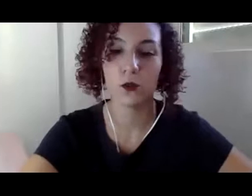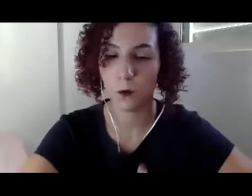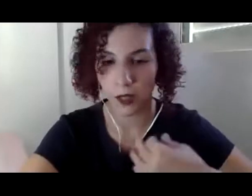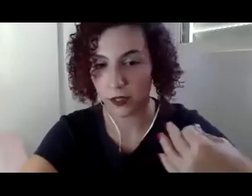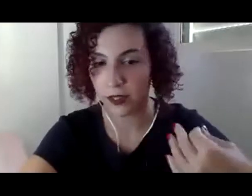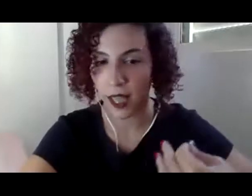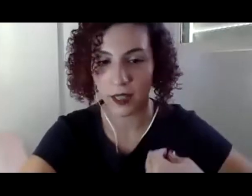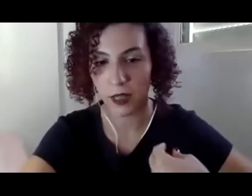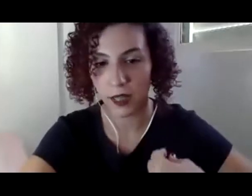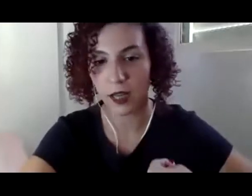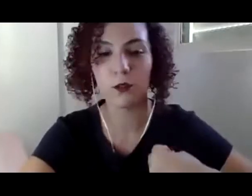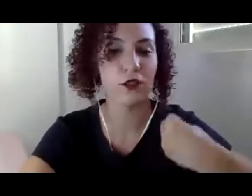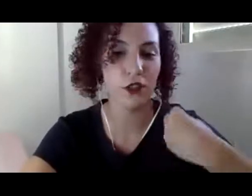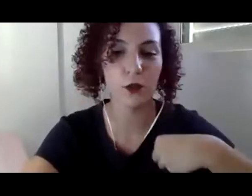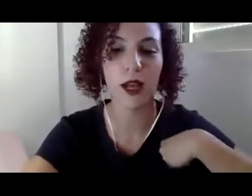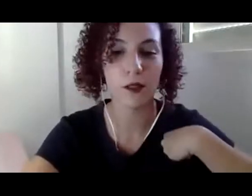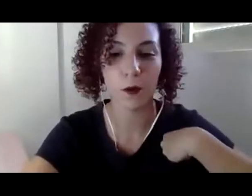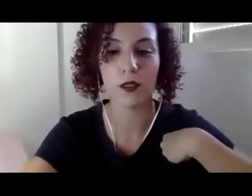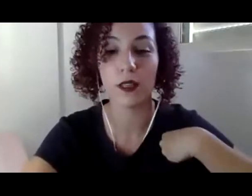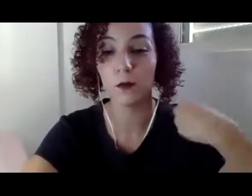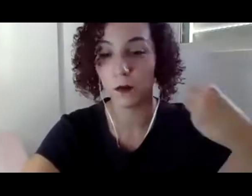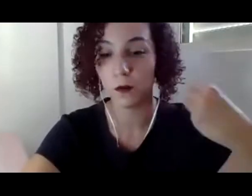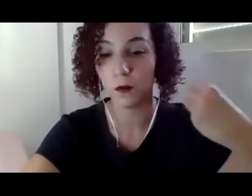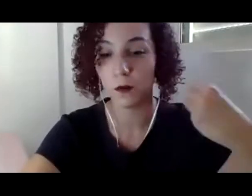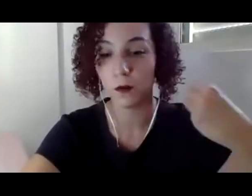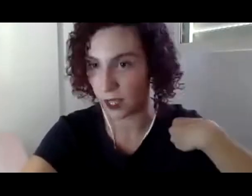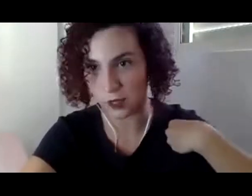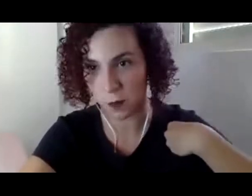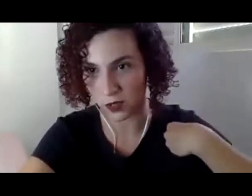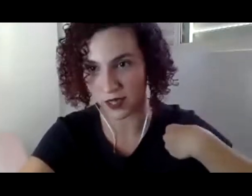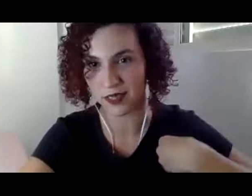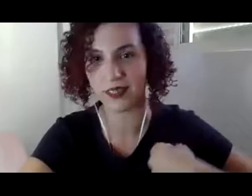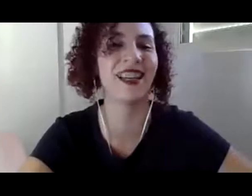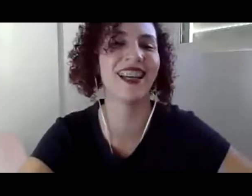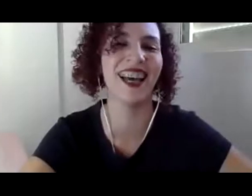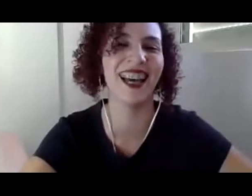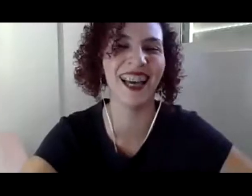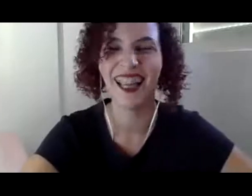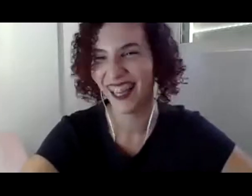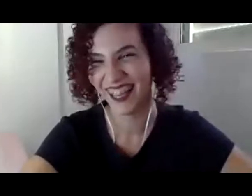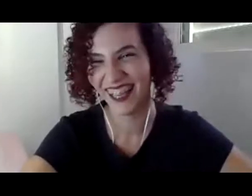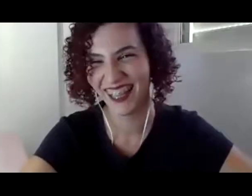Gente, o João Pedro está aqui brilhando, atingiu uma resposta, uma sequência de 6 respostas.